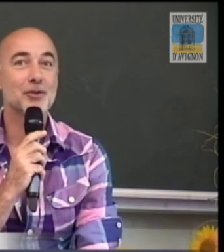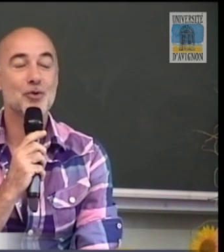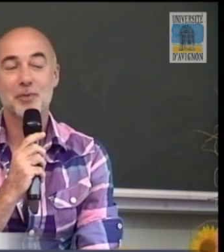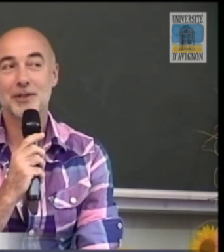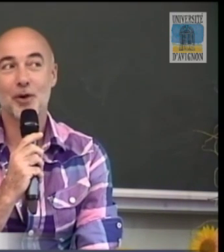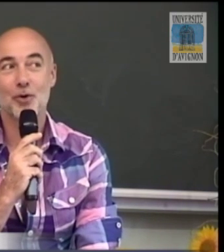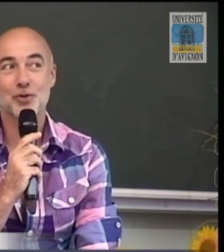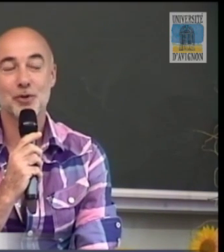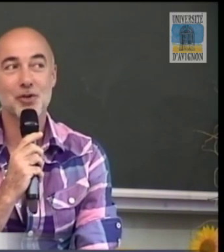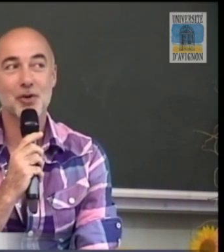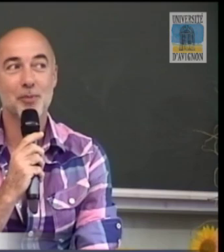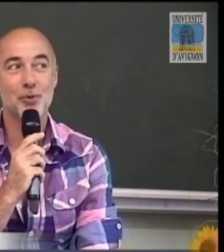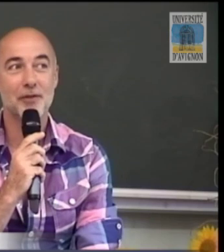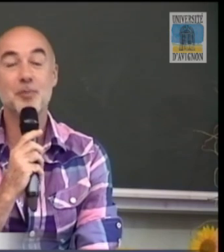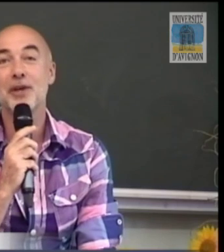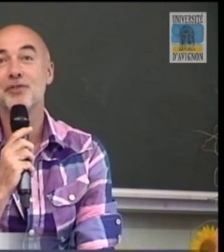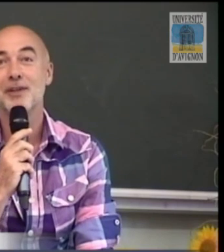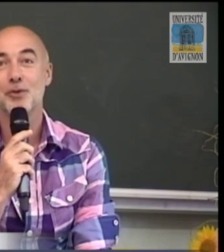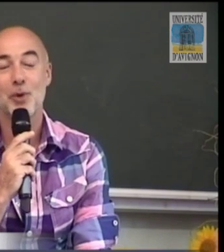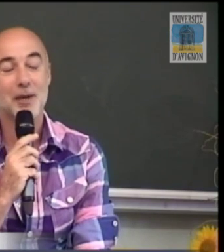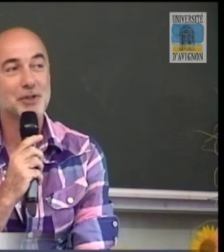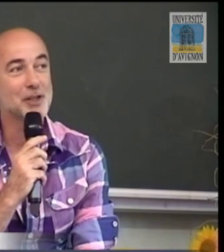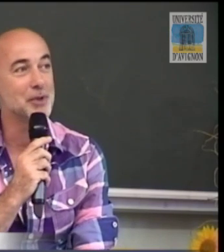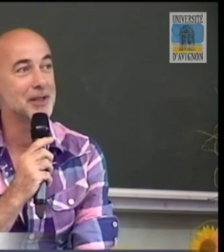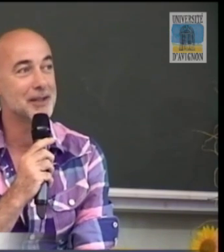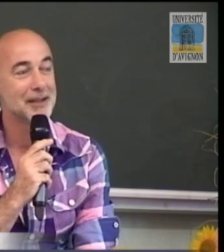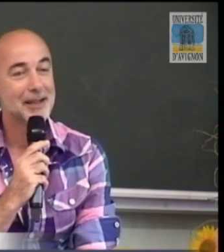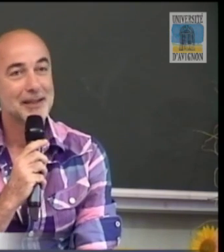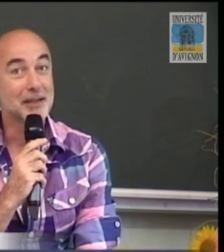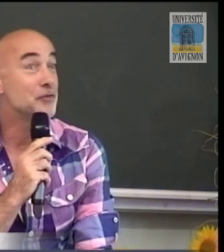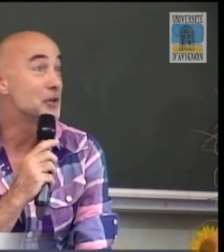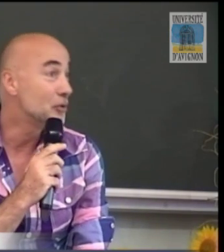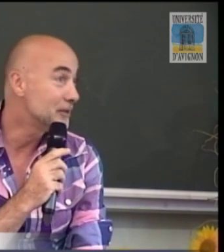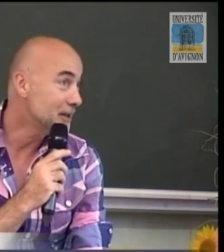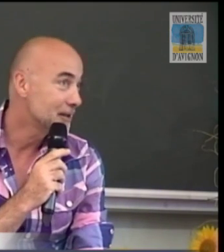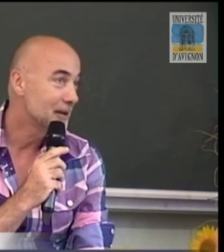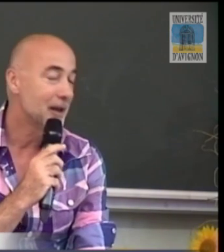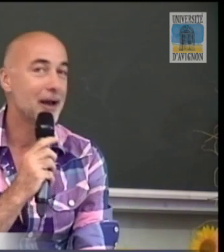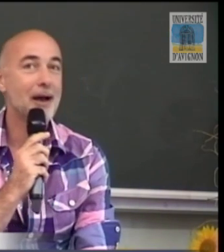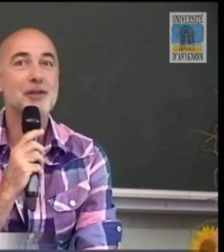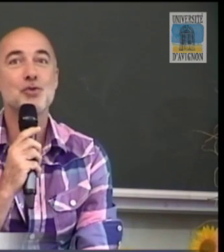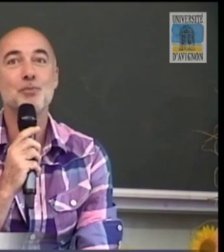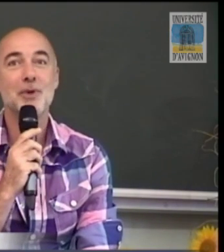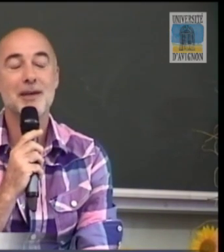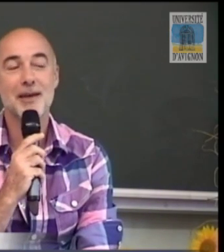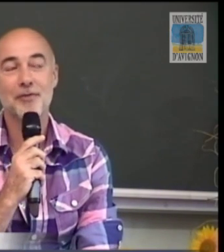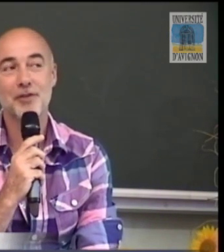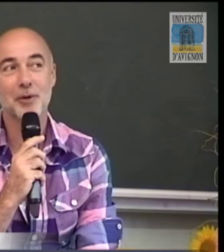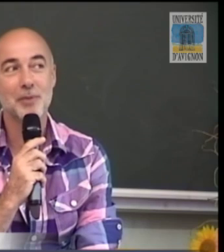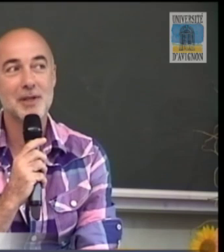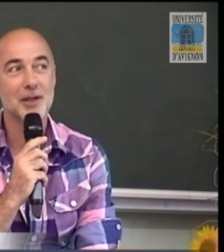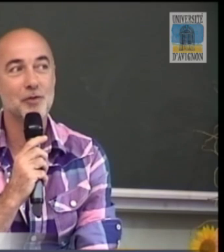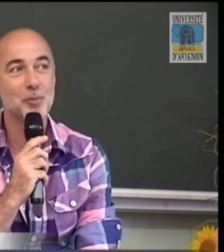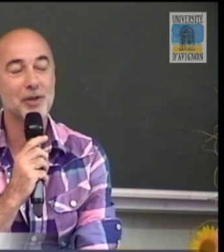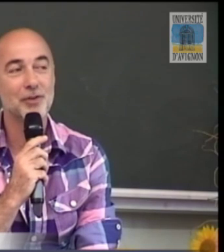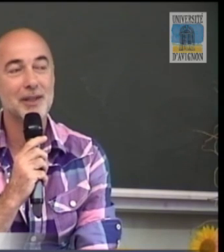certain temps, je m'interroge, connaissant un peu la vie privée de William Shakespeare, sa difficulté à assumer et